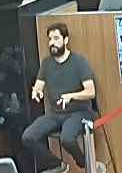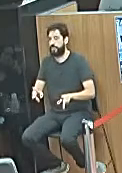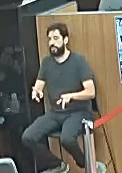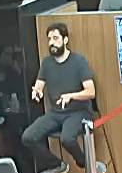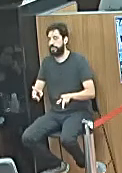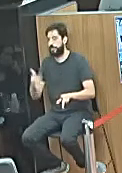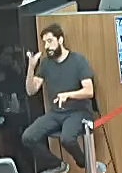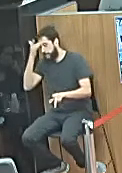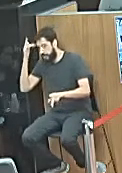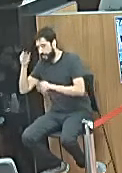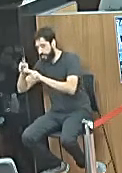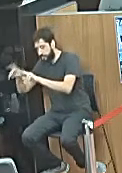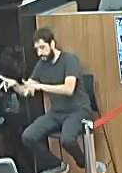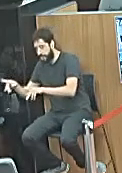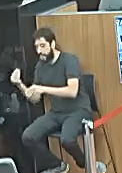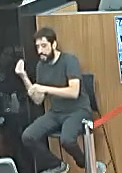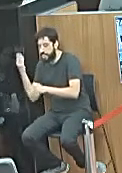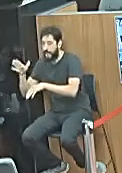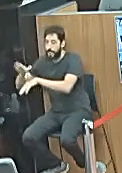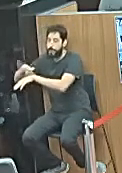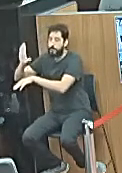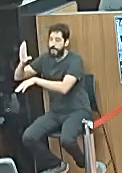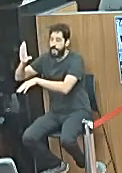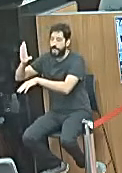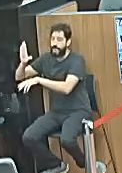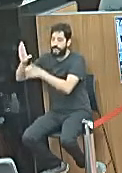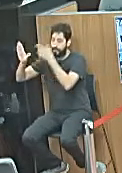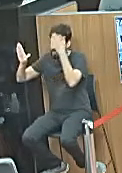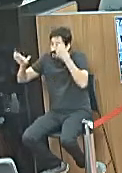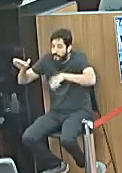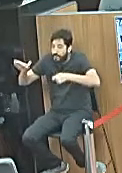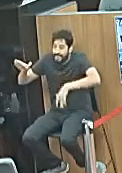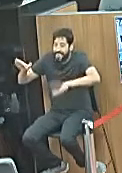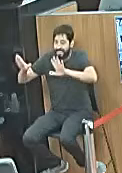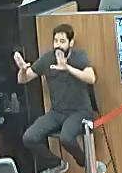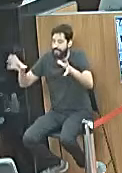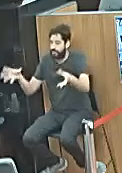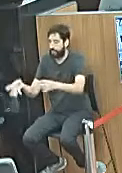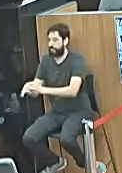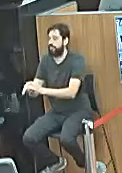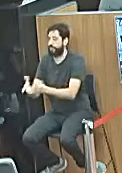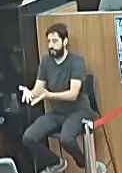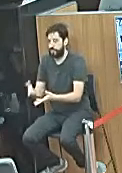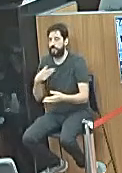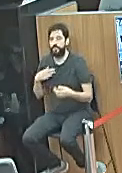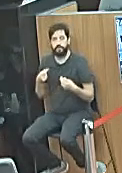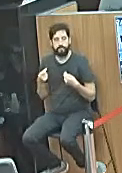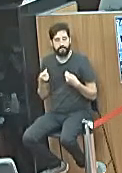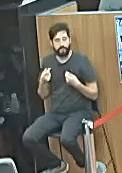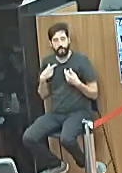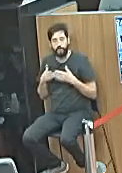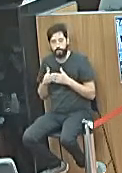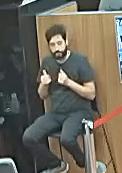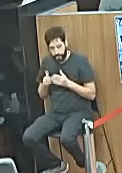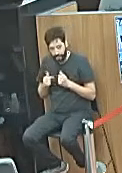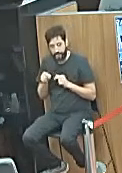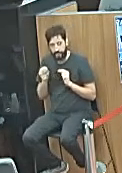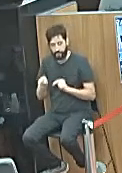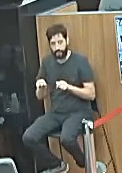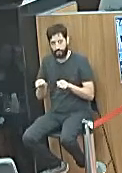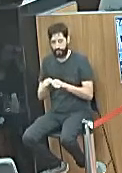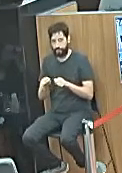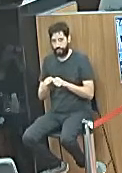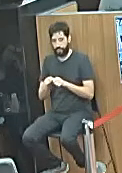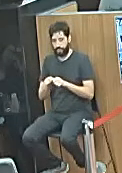diferentes dar mais a quem tem menos netão gente solicita que isso seja feito